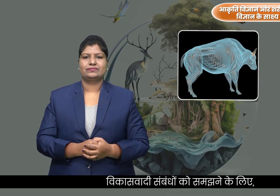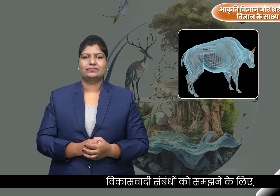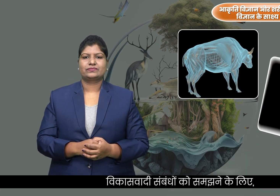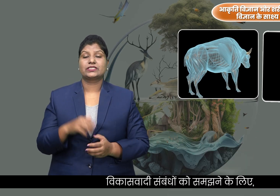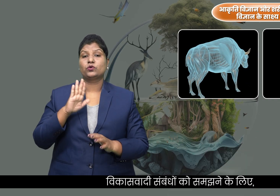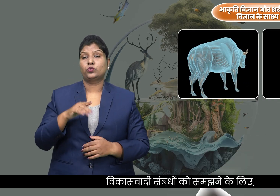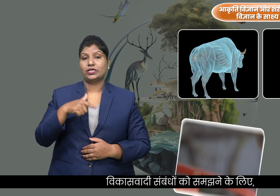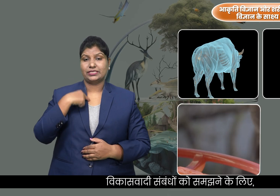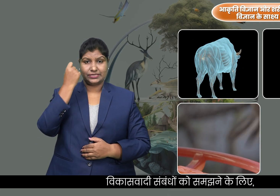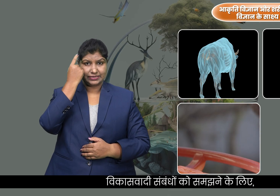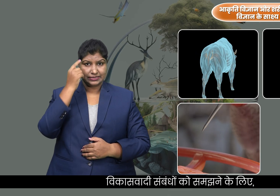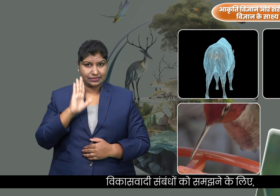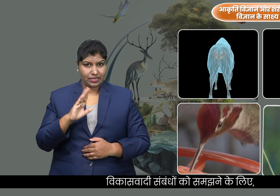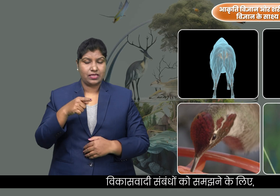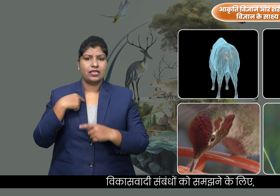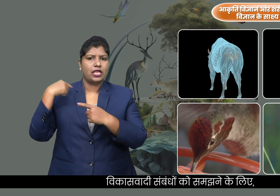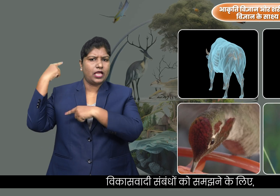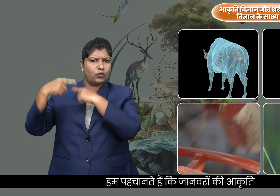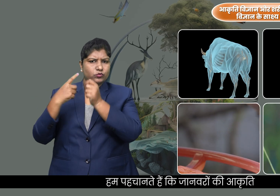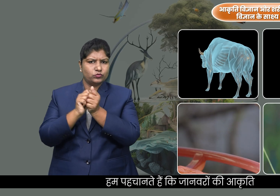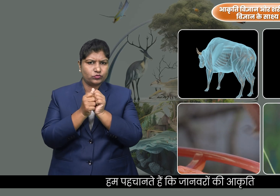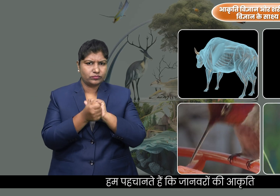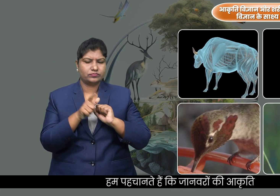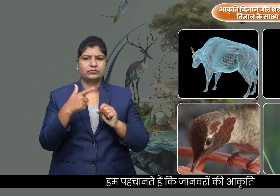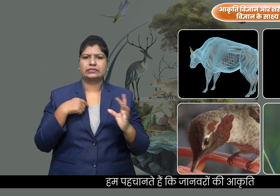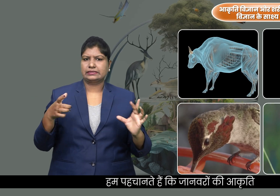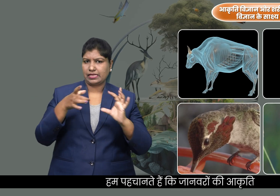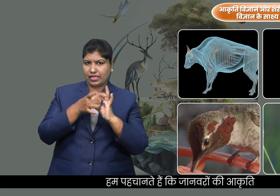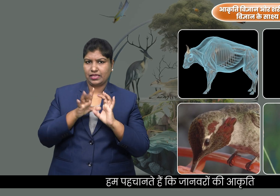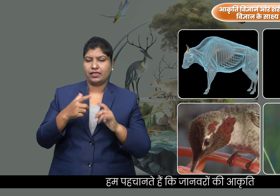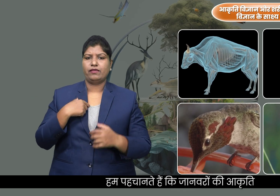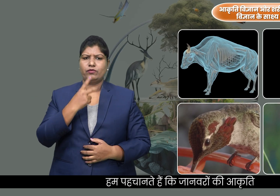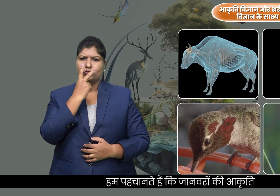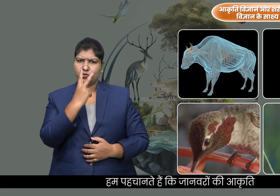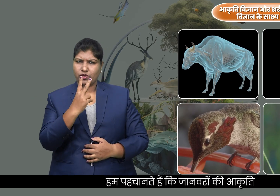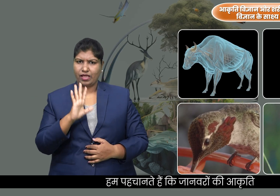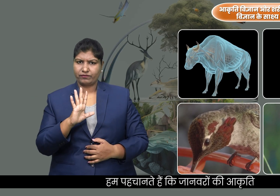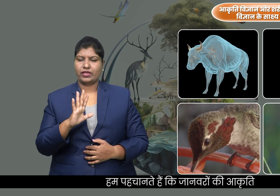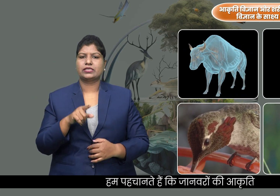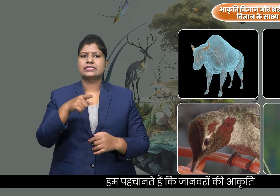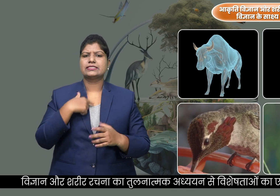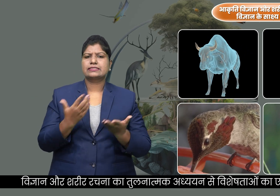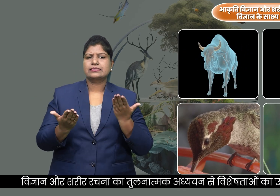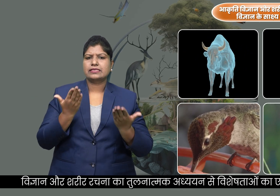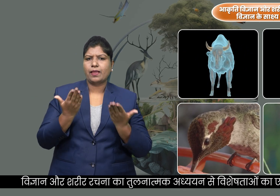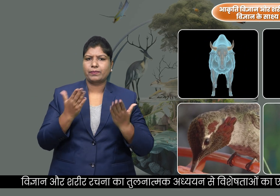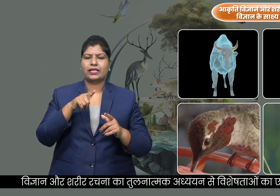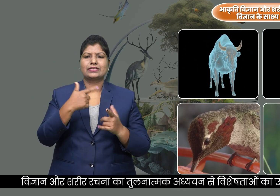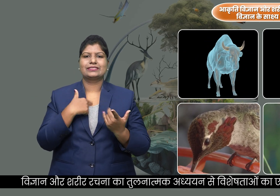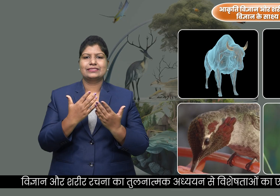विकासवादी संबंधों को समझने के लिए हम पहचानते हैं कि जानवरों की आकृति विज्ञान और शरीर रचना